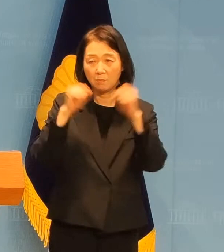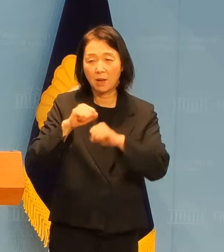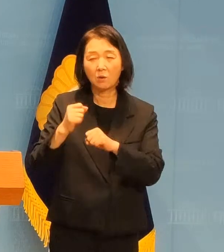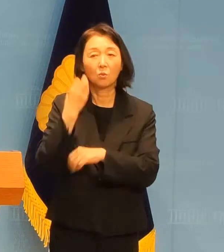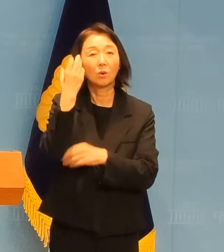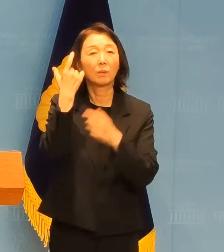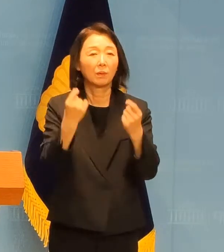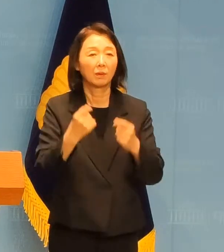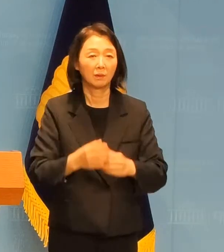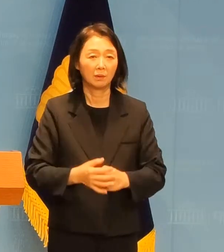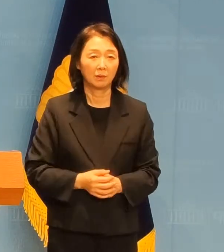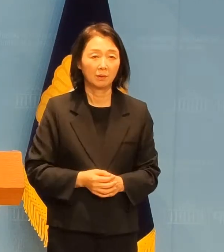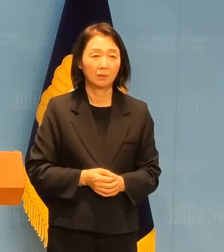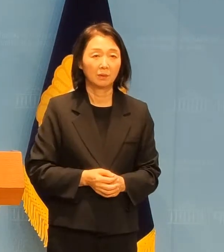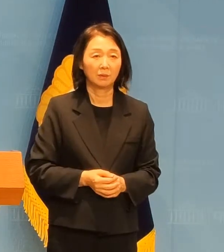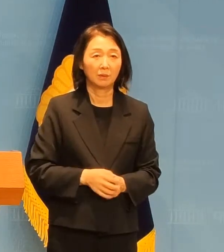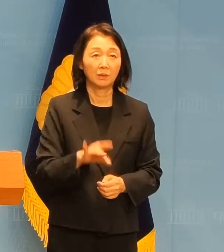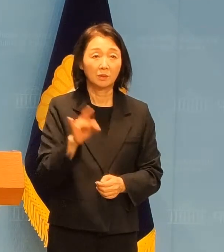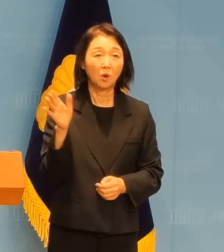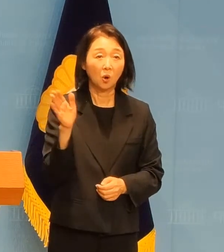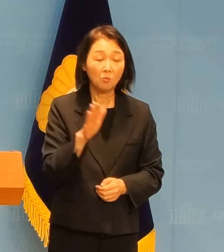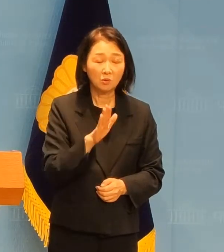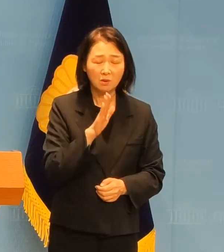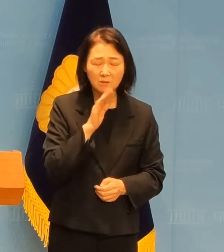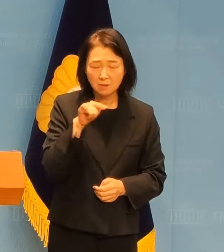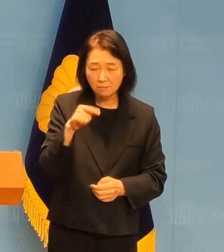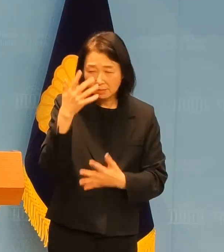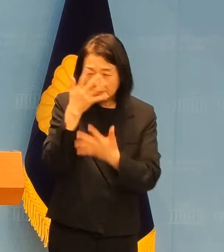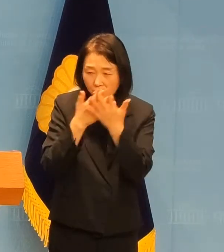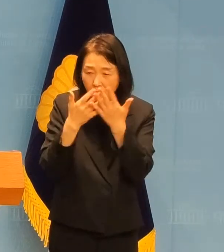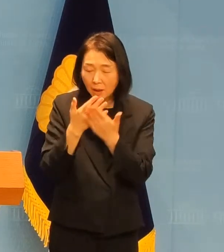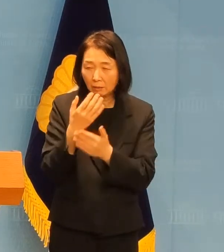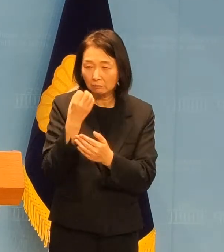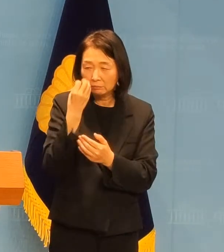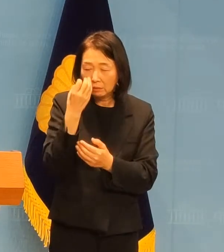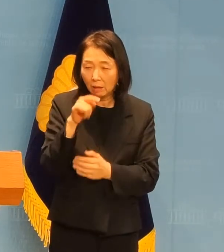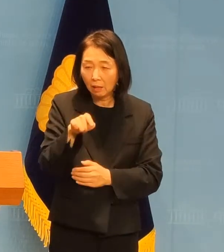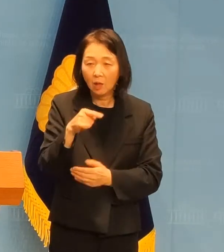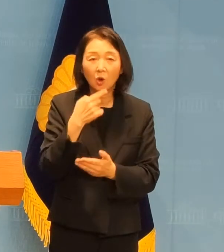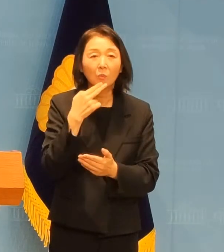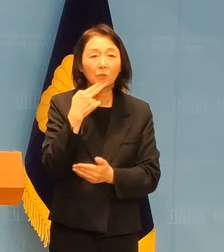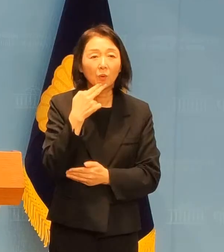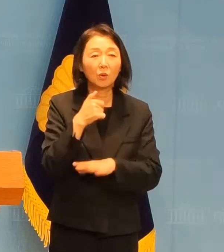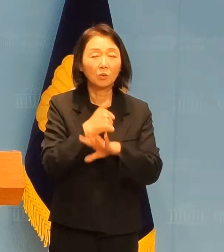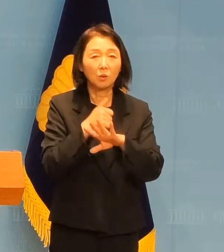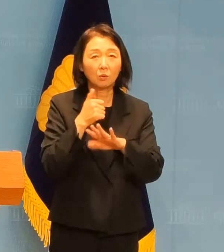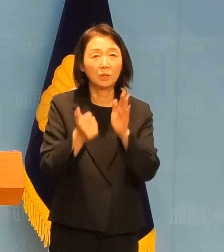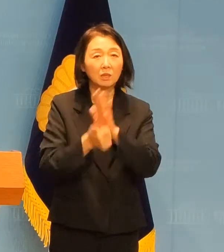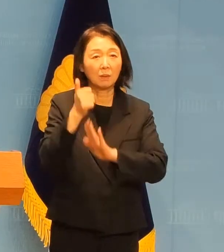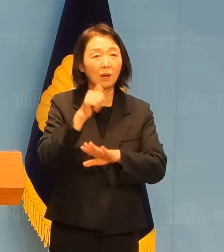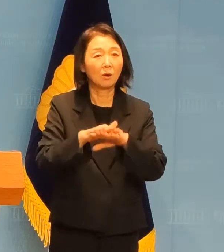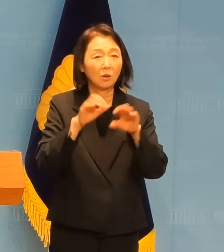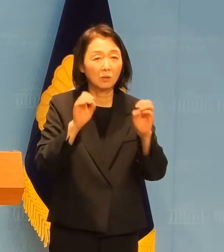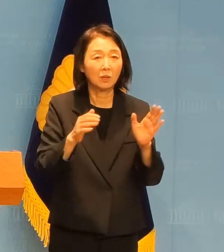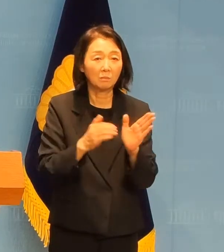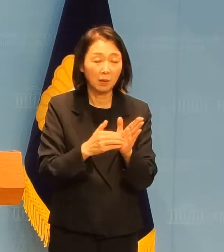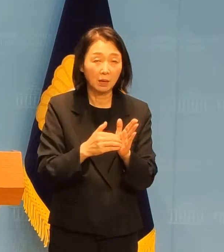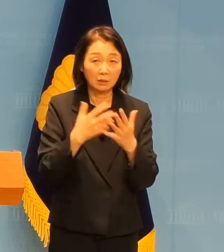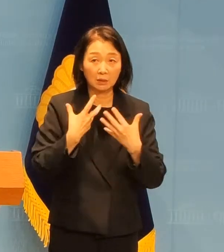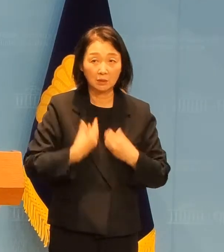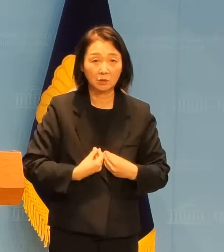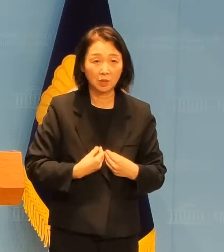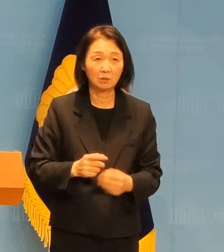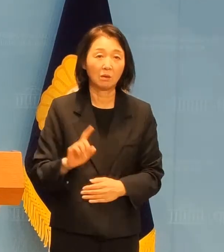아닙니까? 애초부터 실체가 불분명했던 신기루는 헛된 희망을 낳았고 그